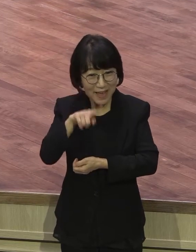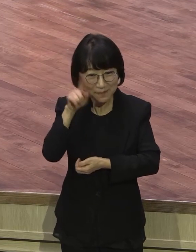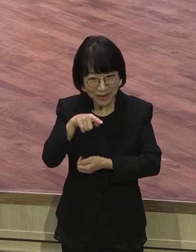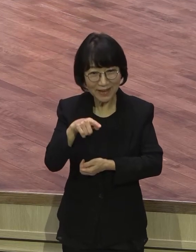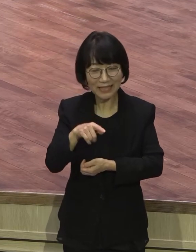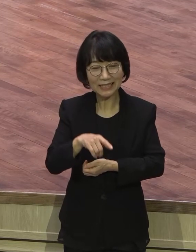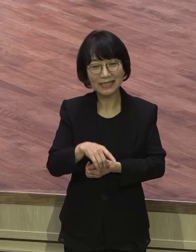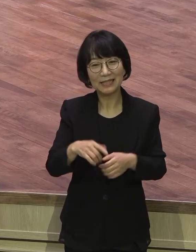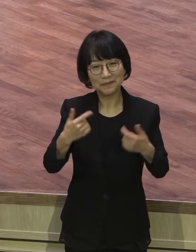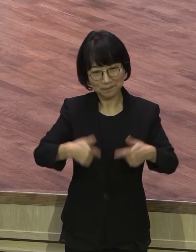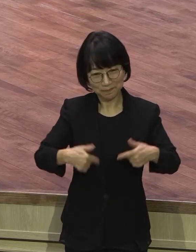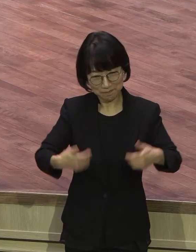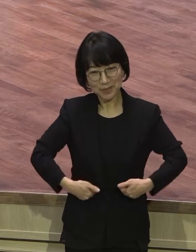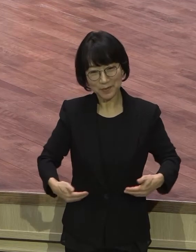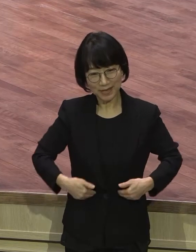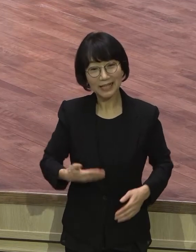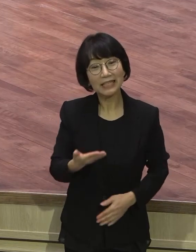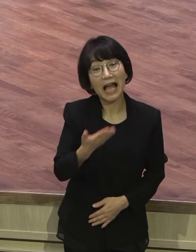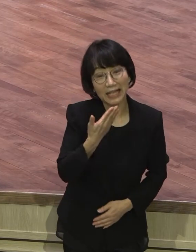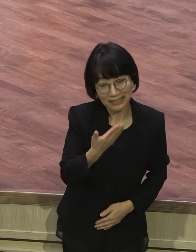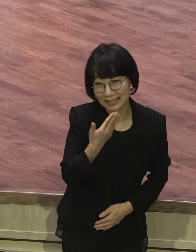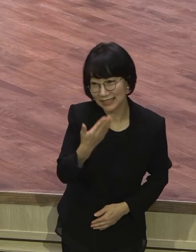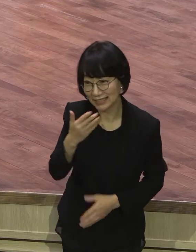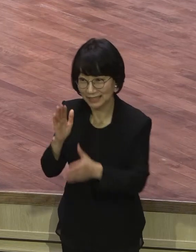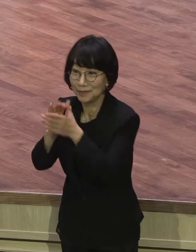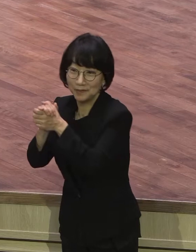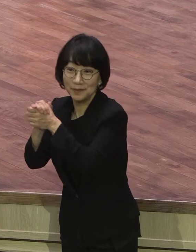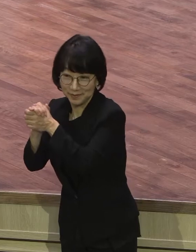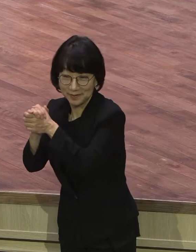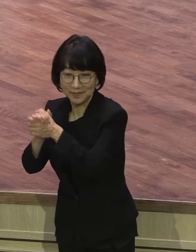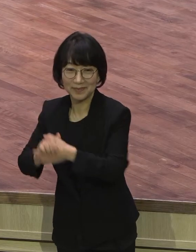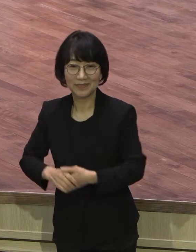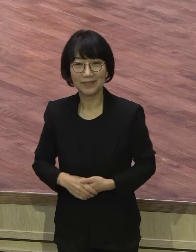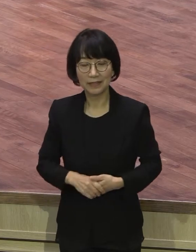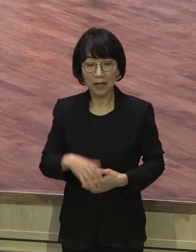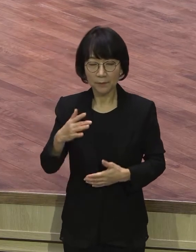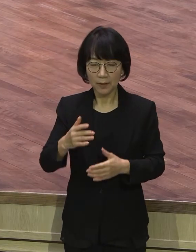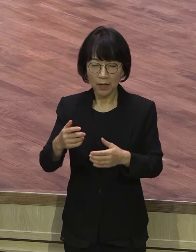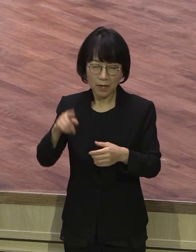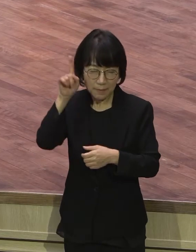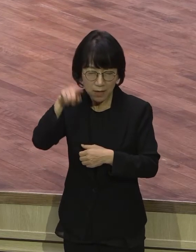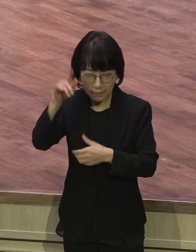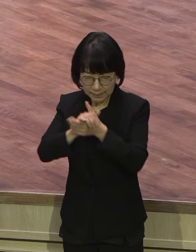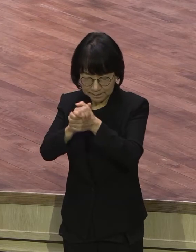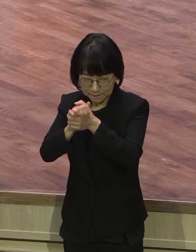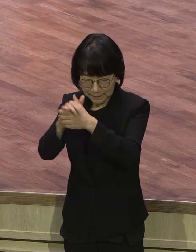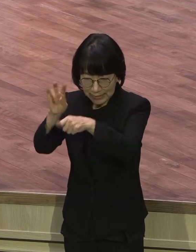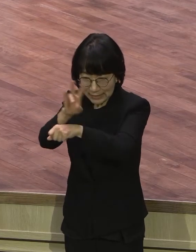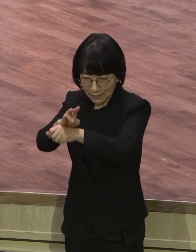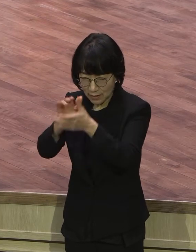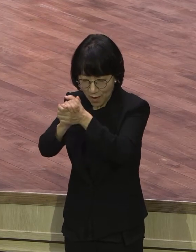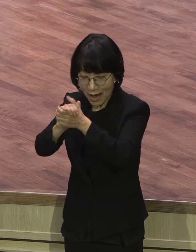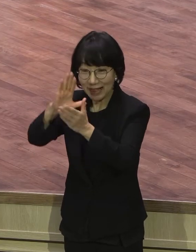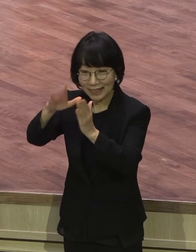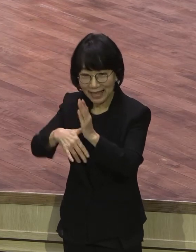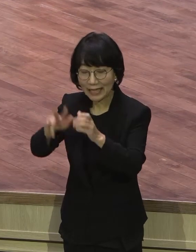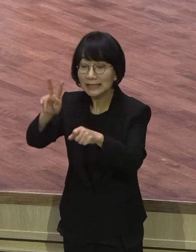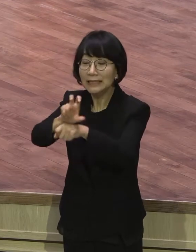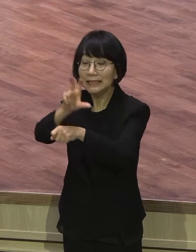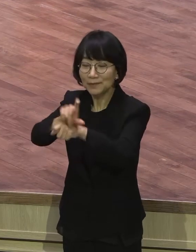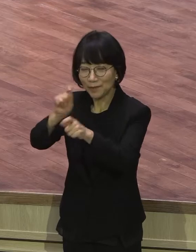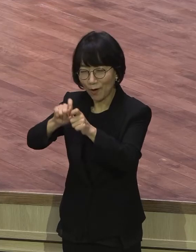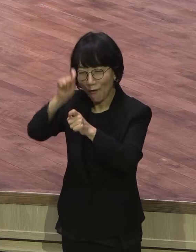이런 24 기도의 삶을 통해서 25 영혼의 응답 속에